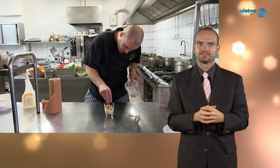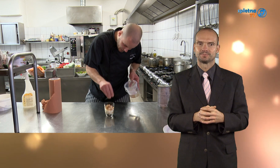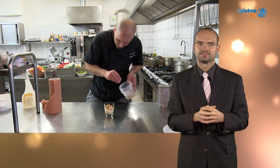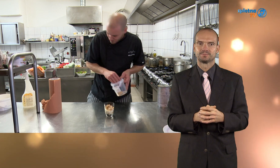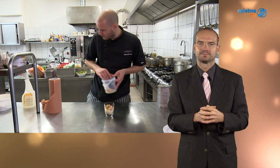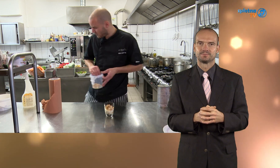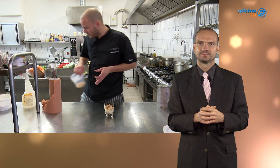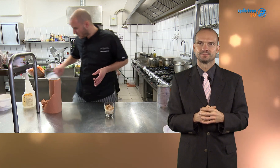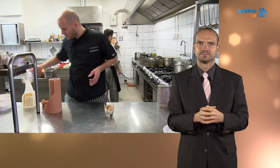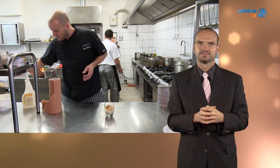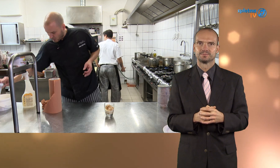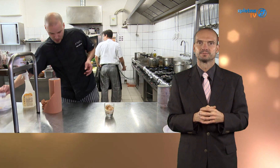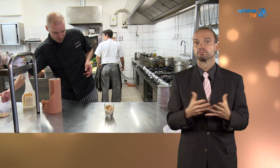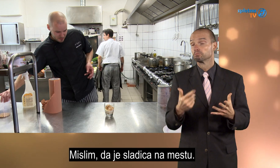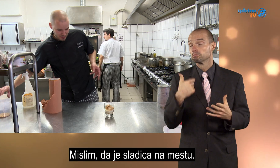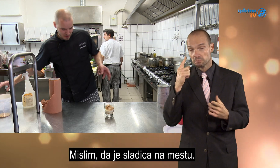Ja. Jaz mislim, da